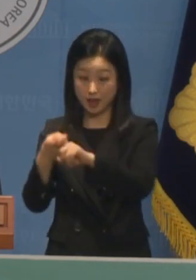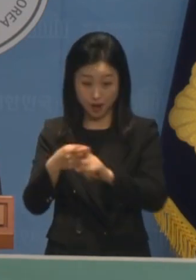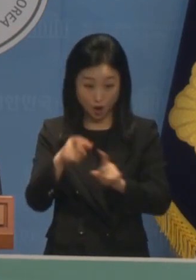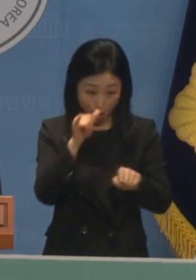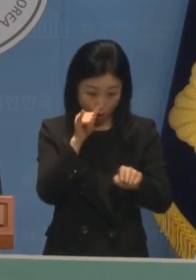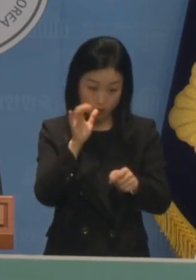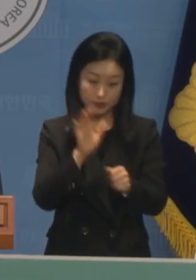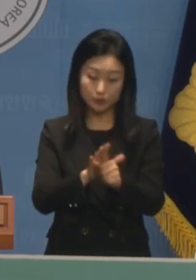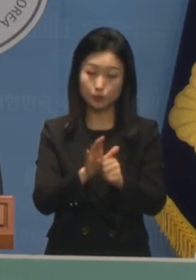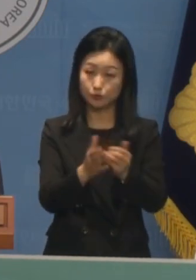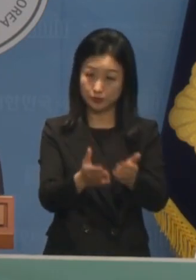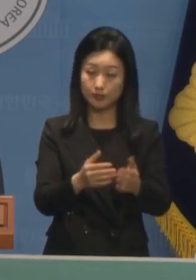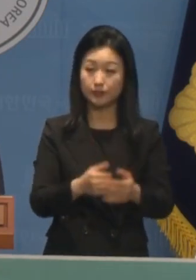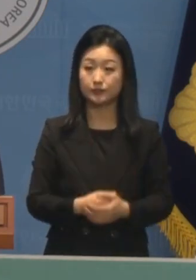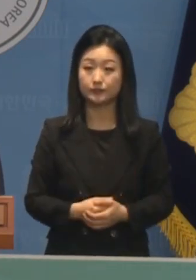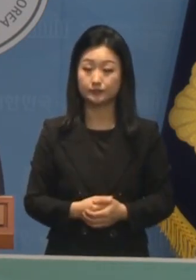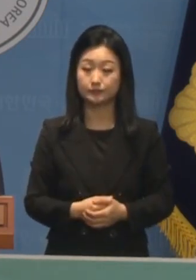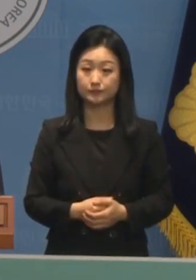있습니다.